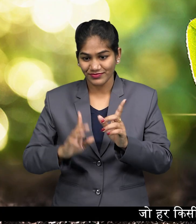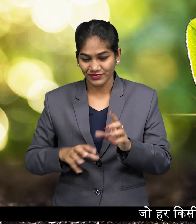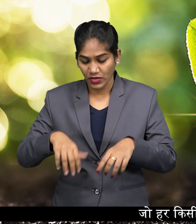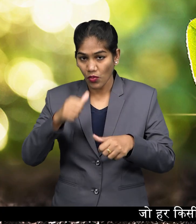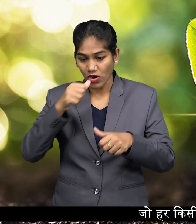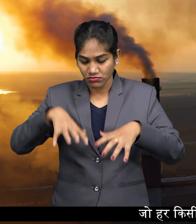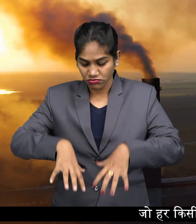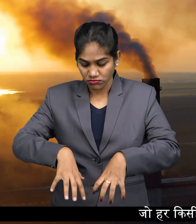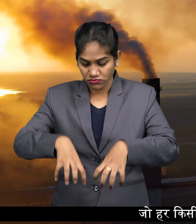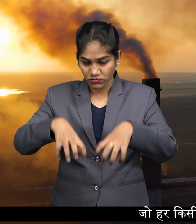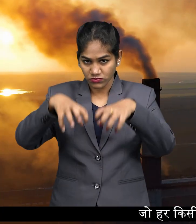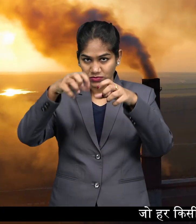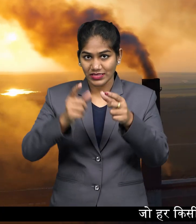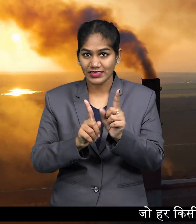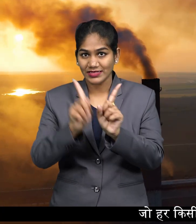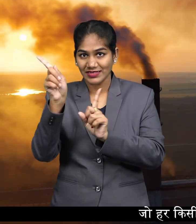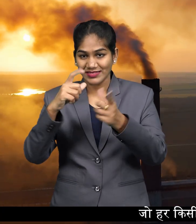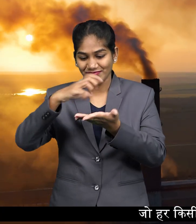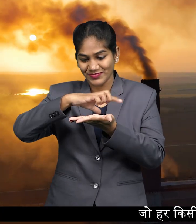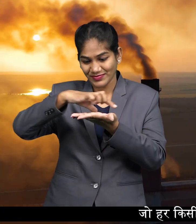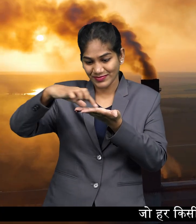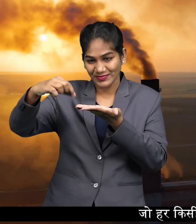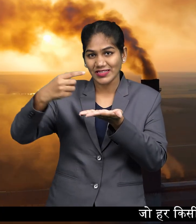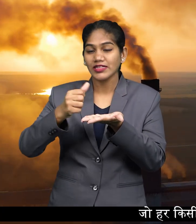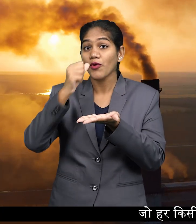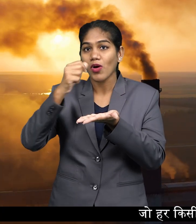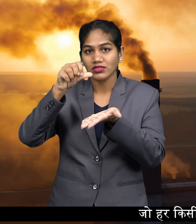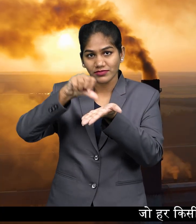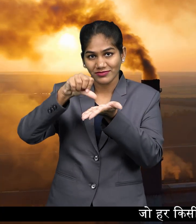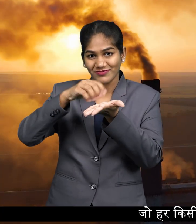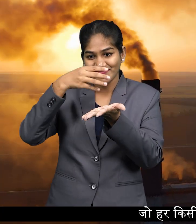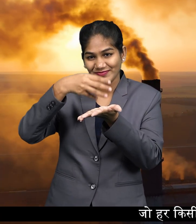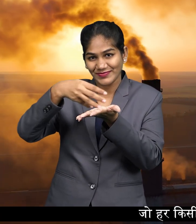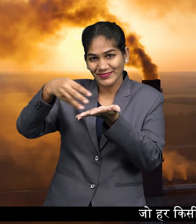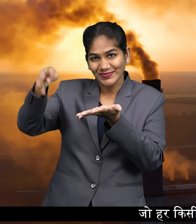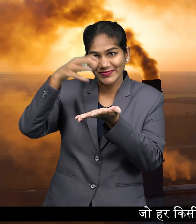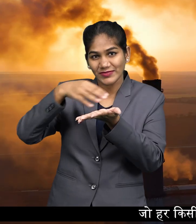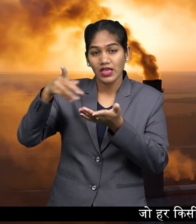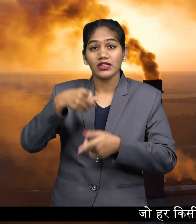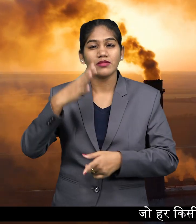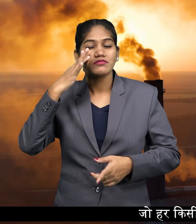जो हर किसी को पता होनी चाहिए वह वायु प्रदूषण